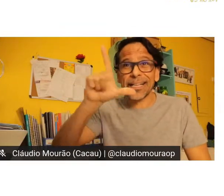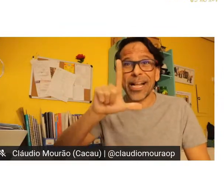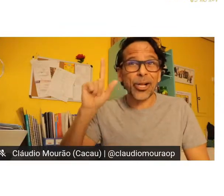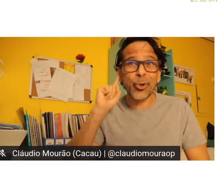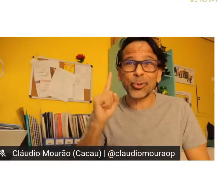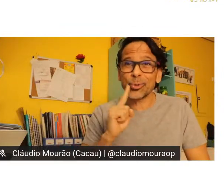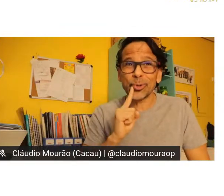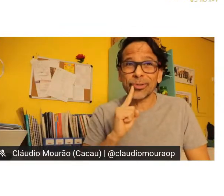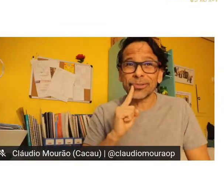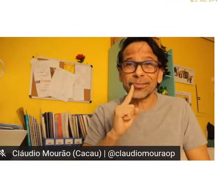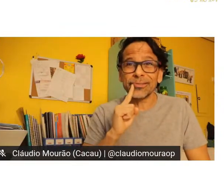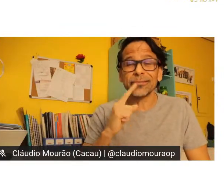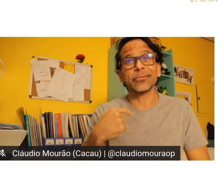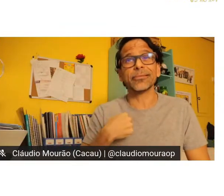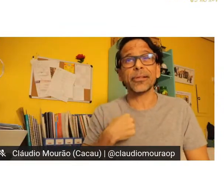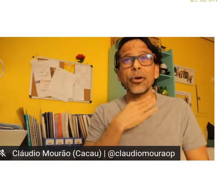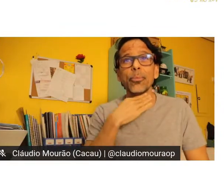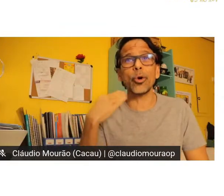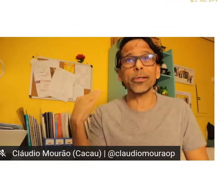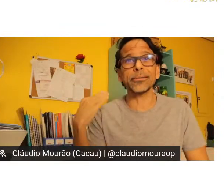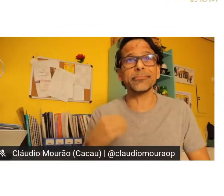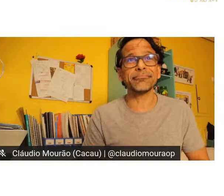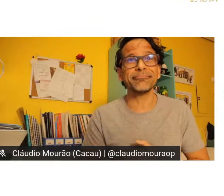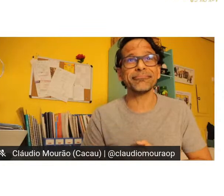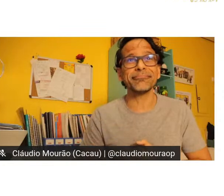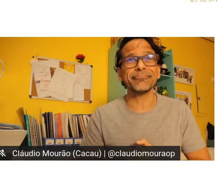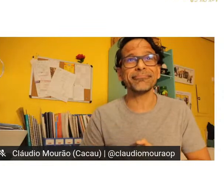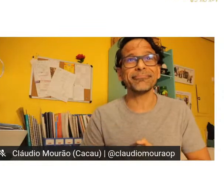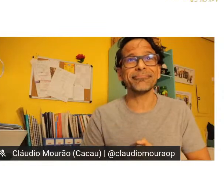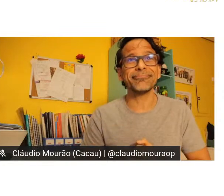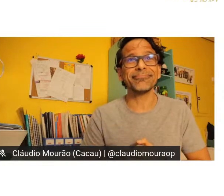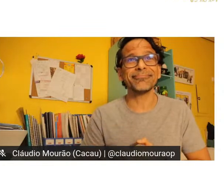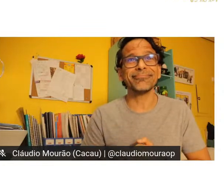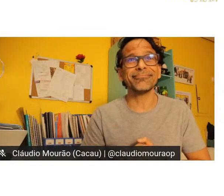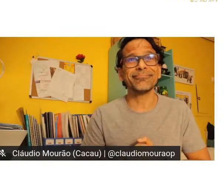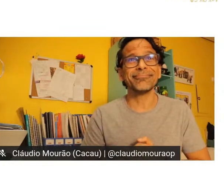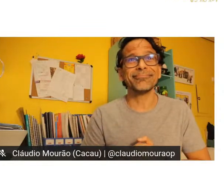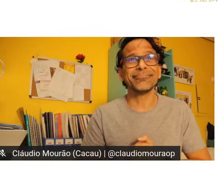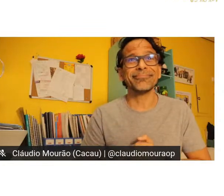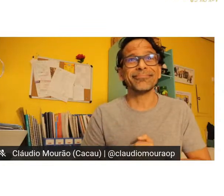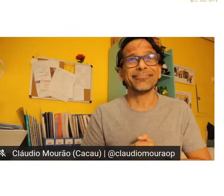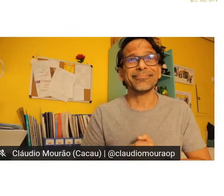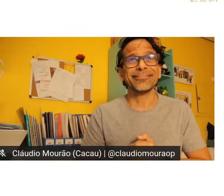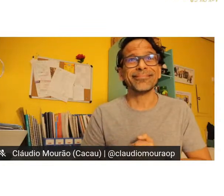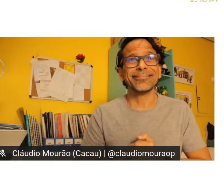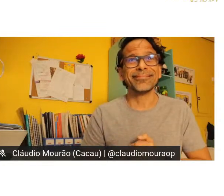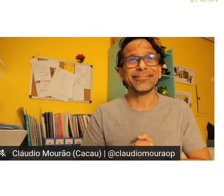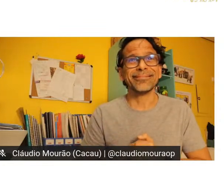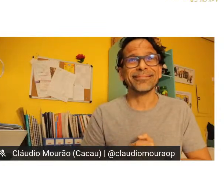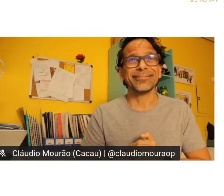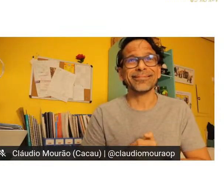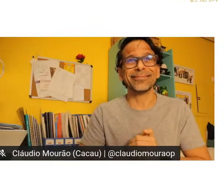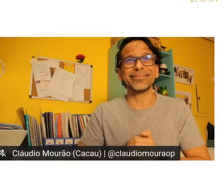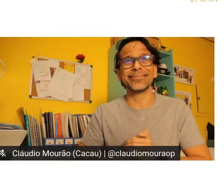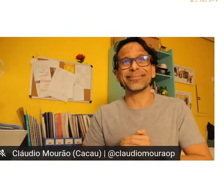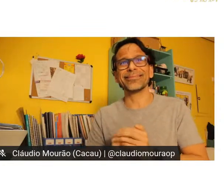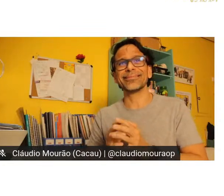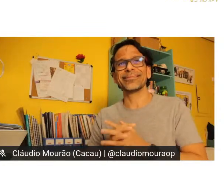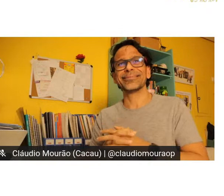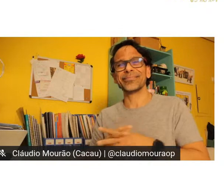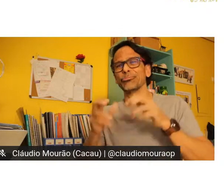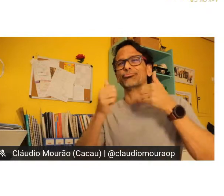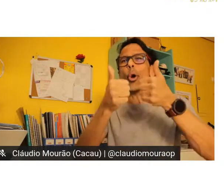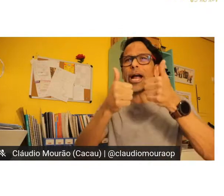metaforicamente é que o senhor é literatura surda logo é as histórias dessa comunidade fim